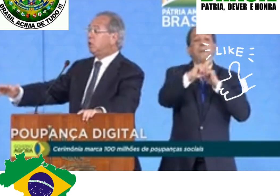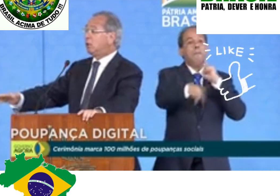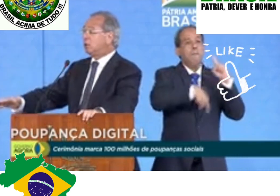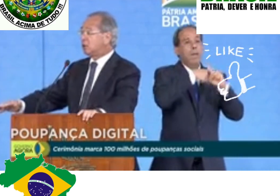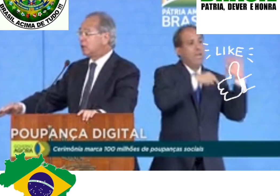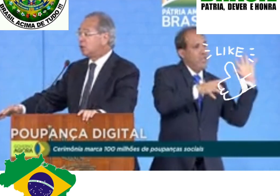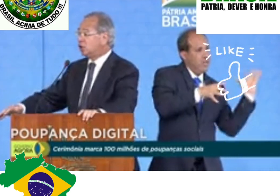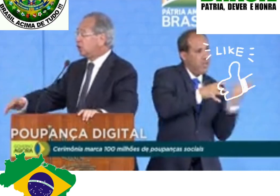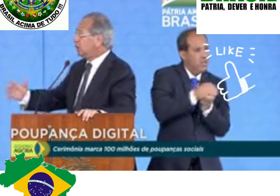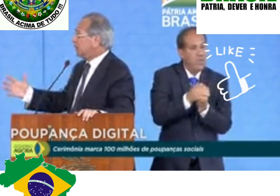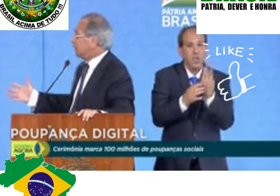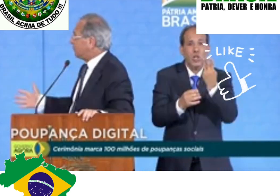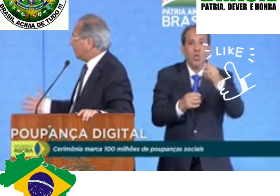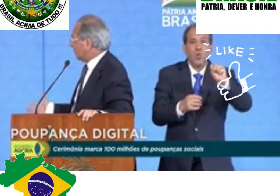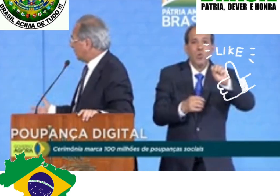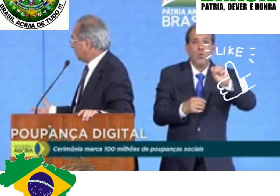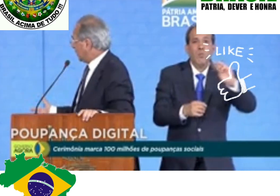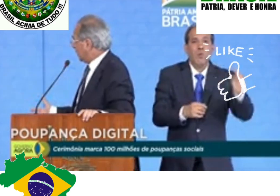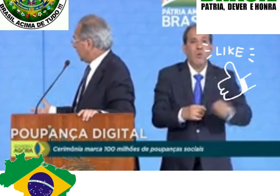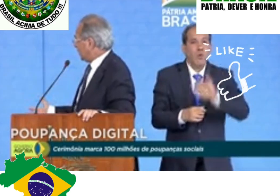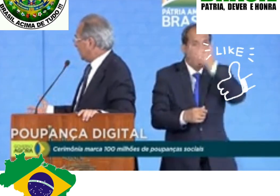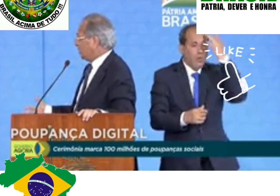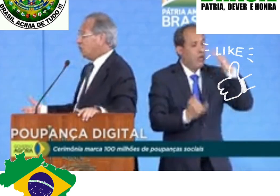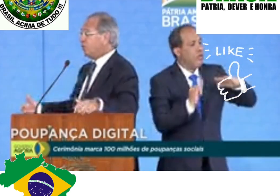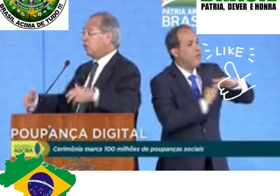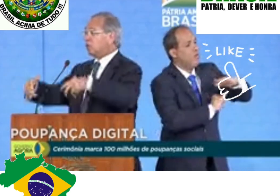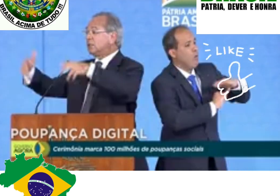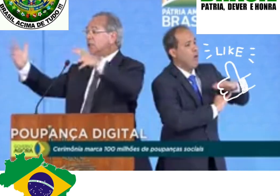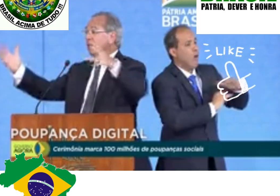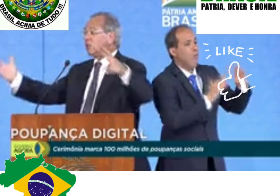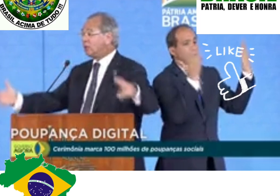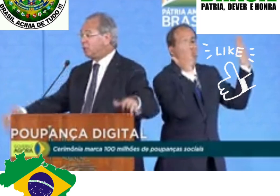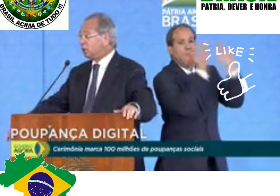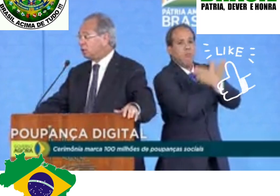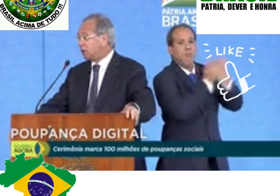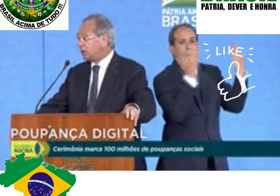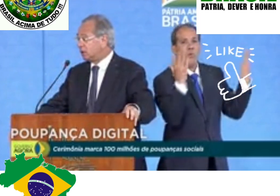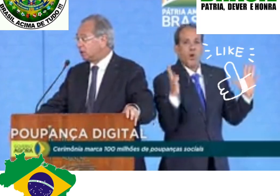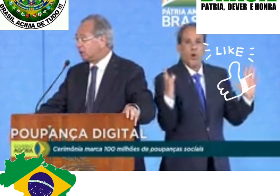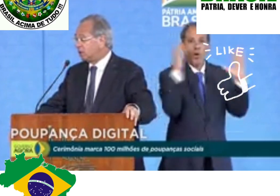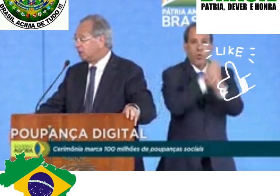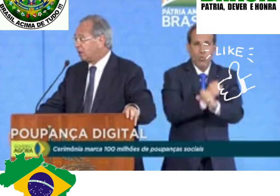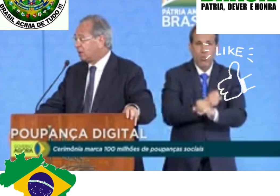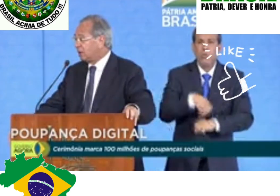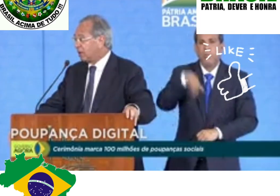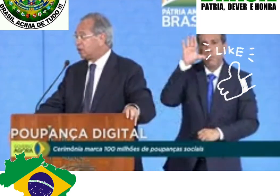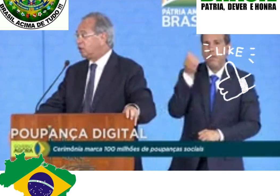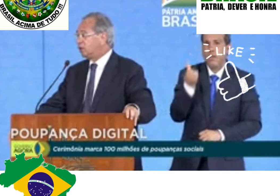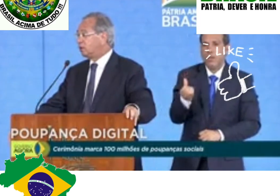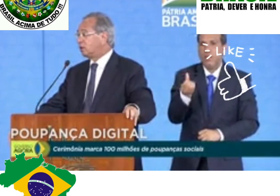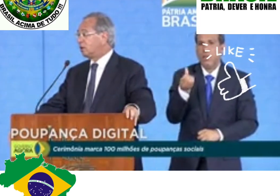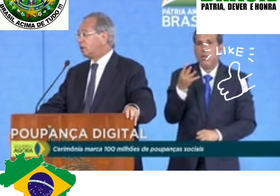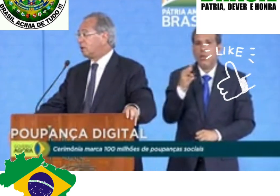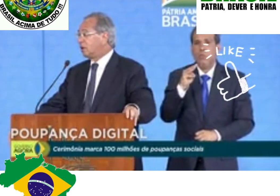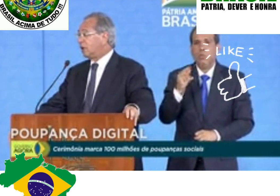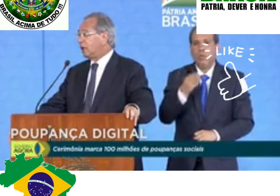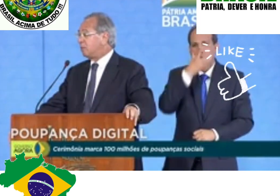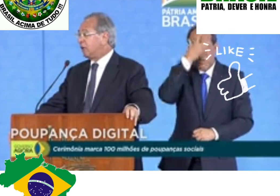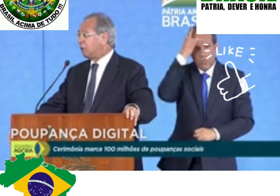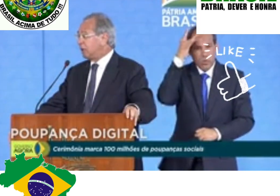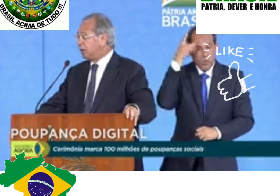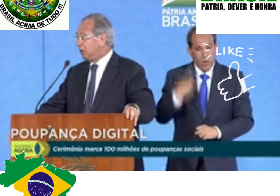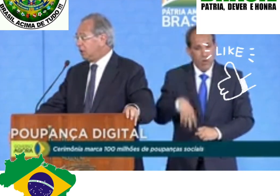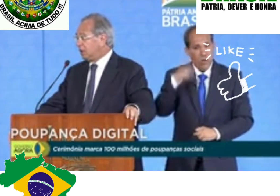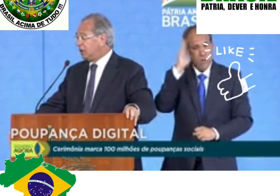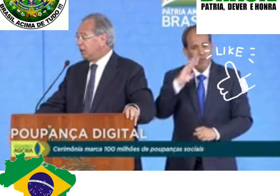38 milhões de invisíveis, que então foram 64 milhões de brasileiros atingidos